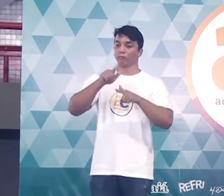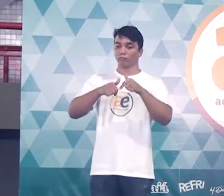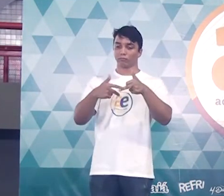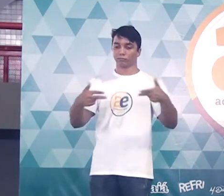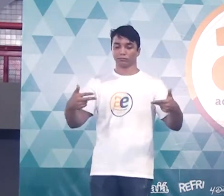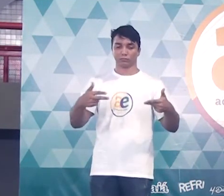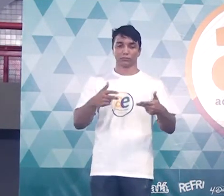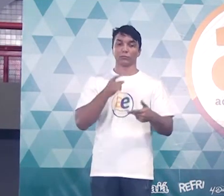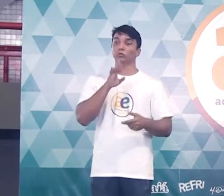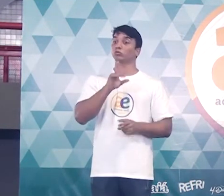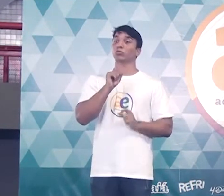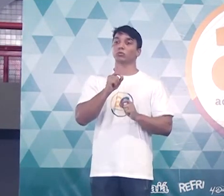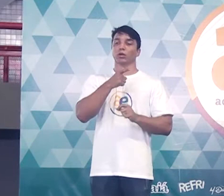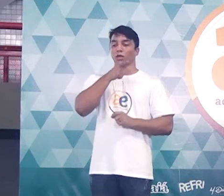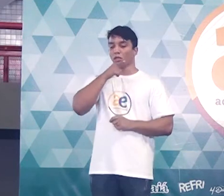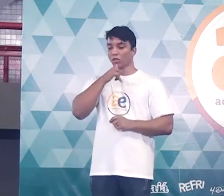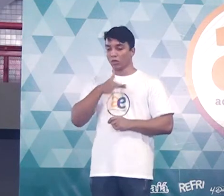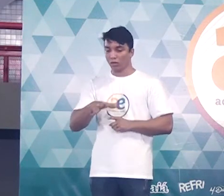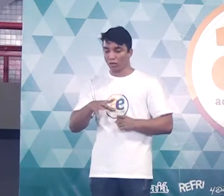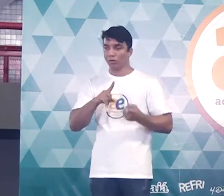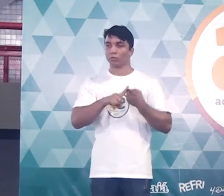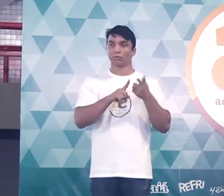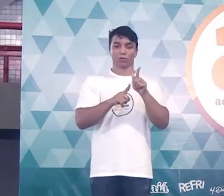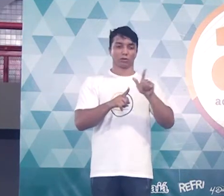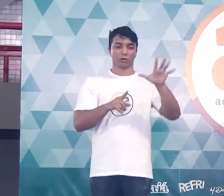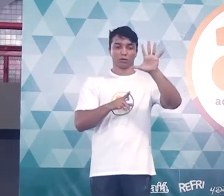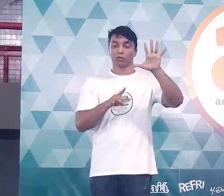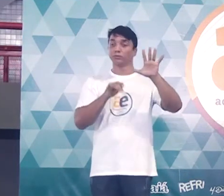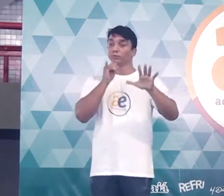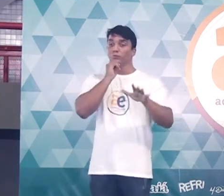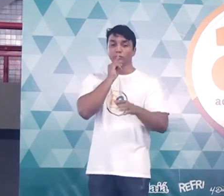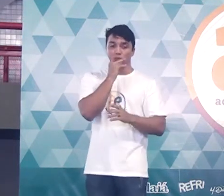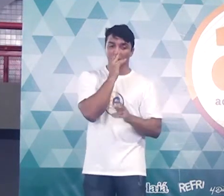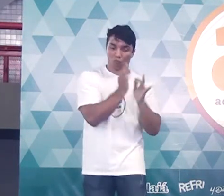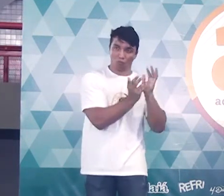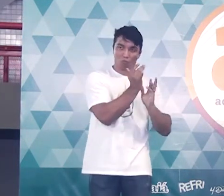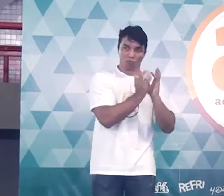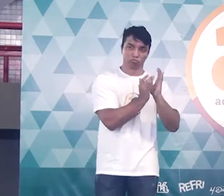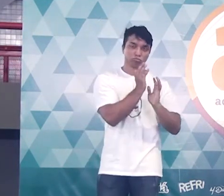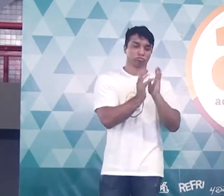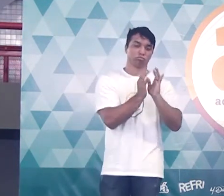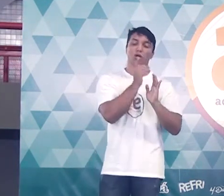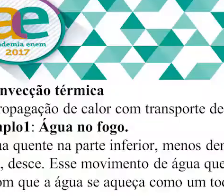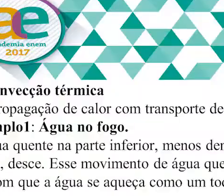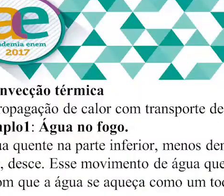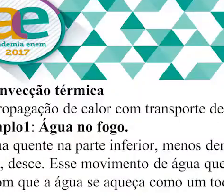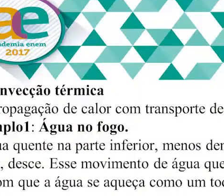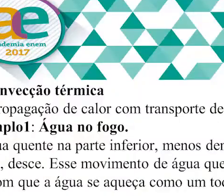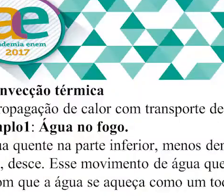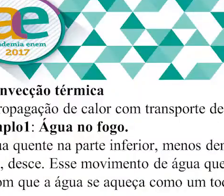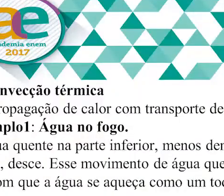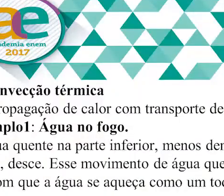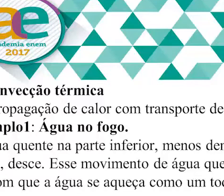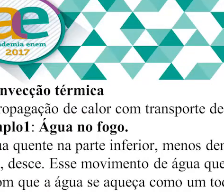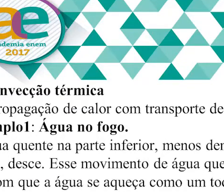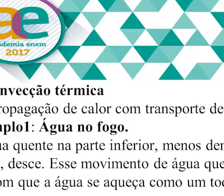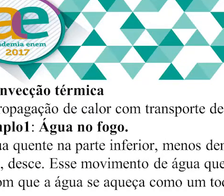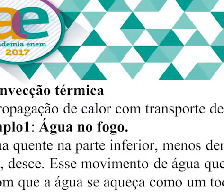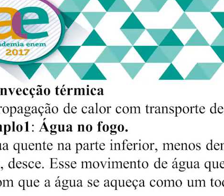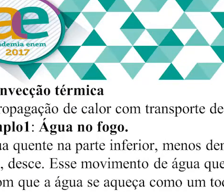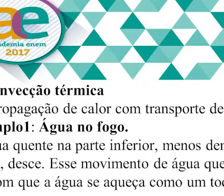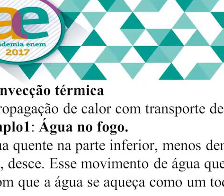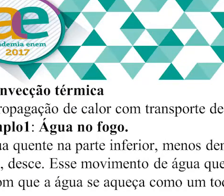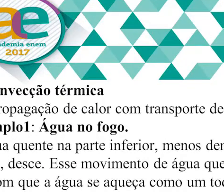gases. Quando você aquece a água no fogo, tá aí o exemplozinho bem típico. Quando você aquece a água no